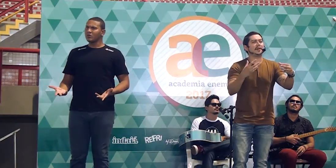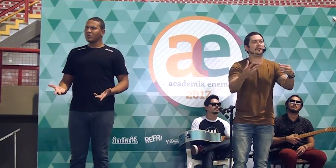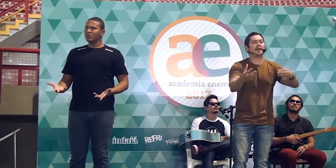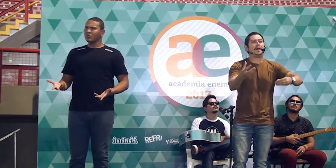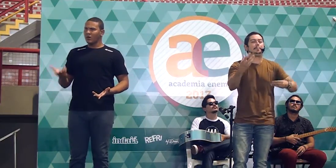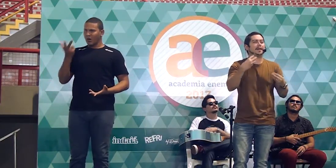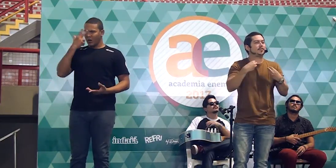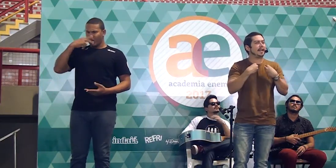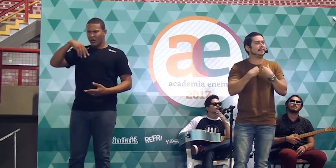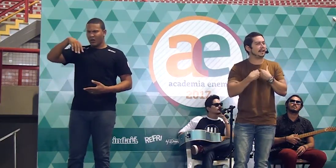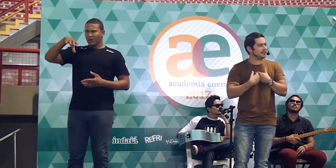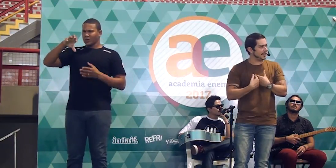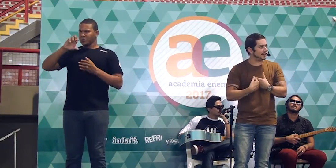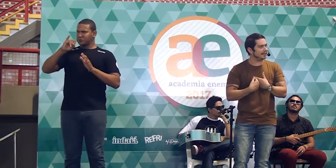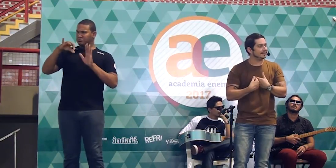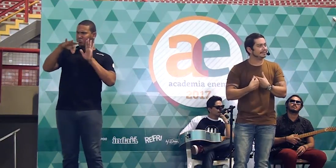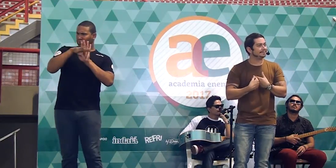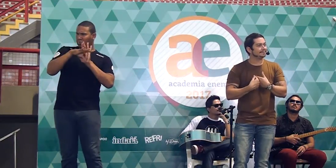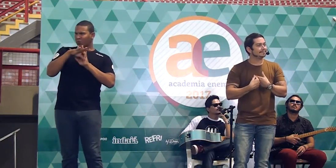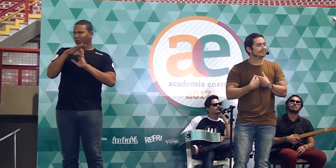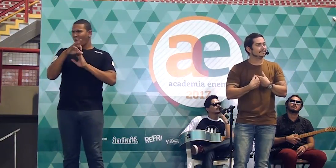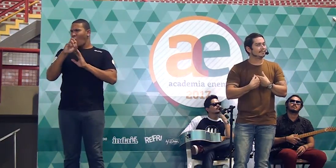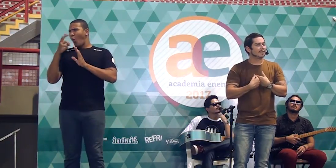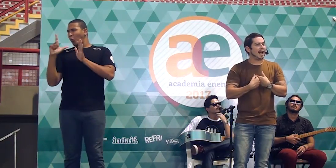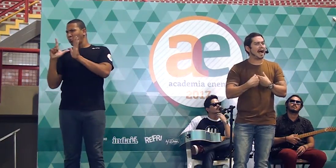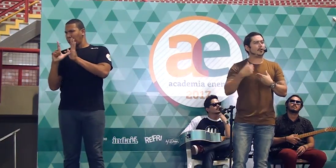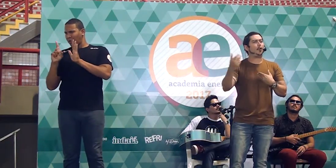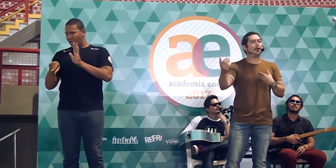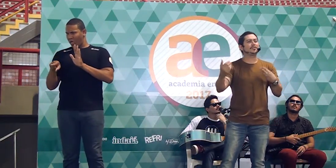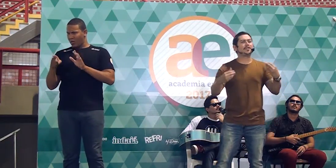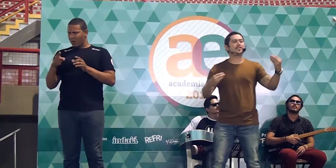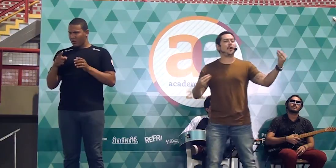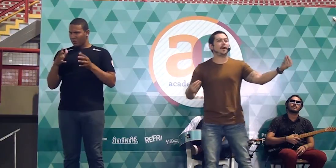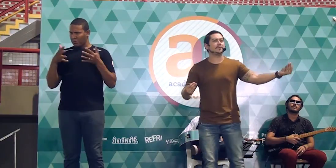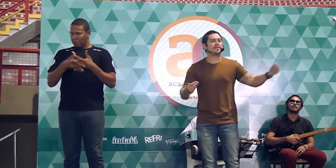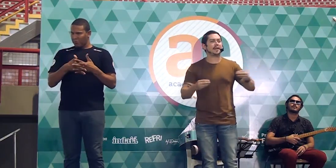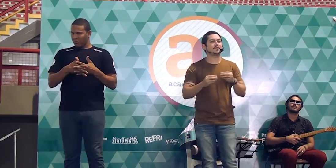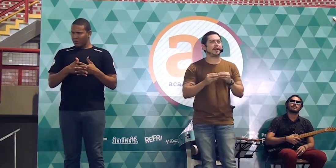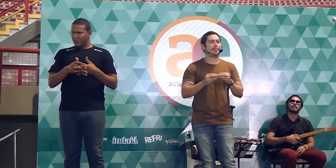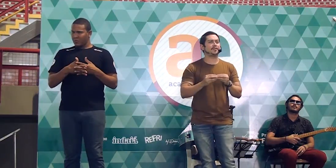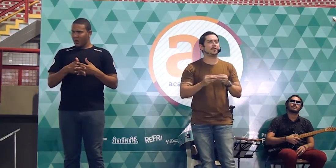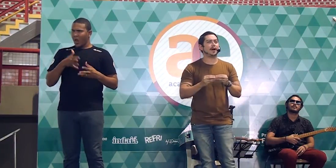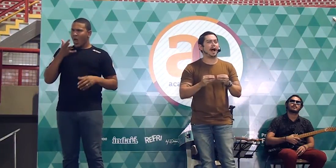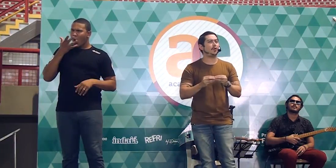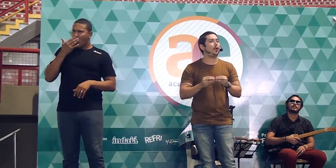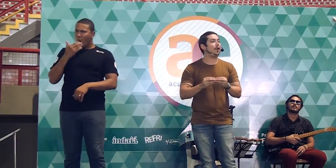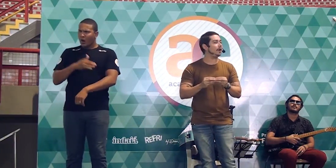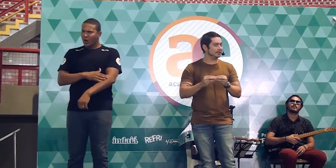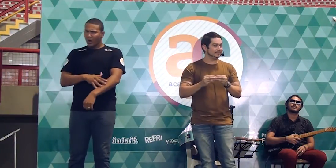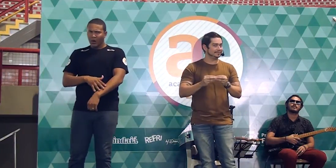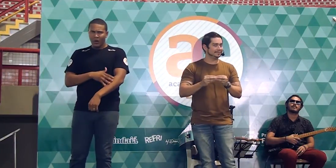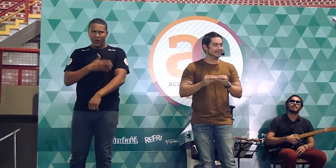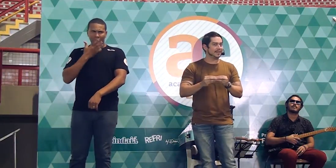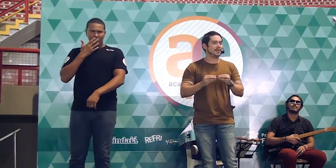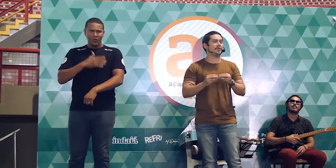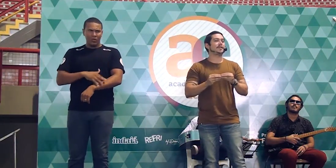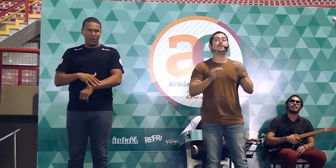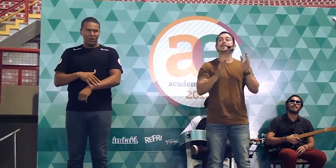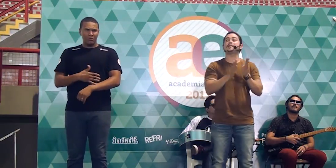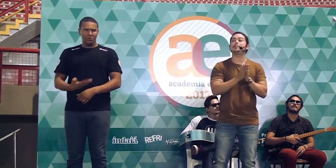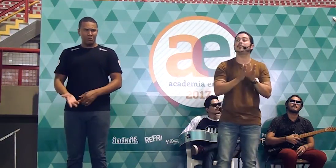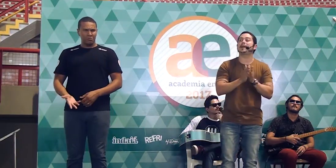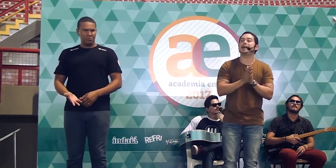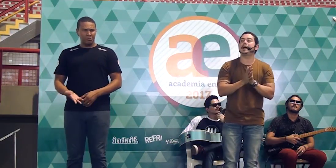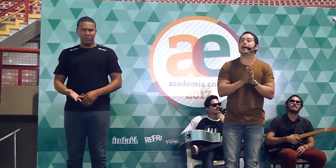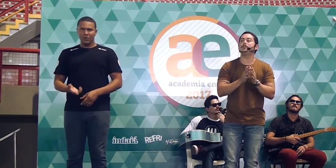sexual interfere na personalidade dela. A cor diz qual é o sexo da pessoa. A cor. Se